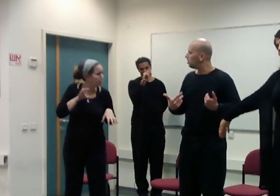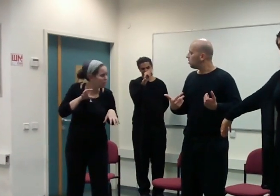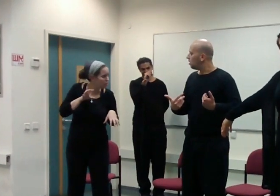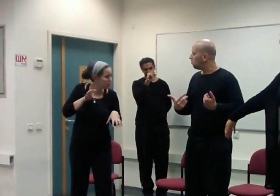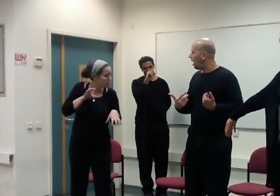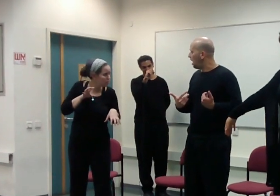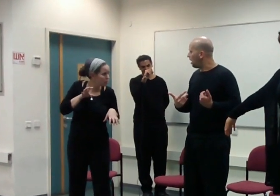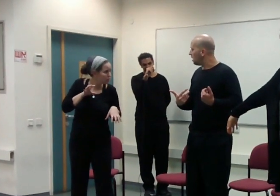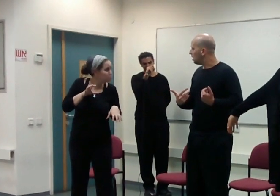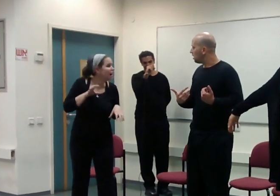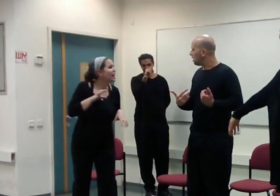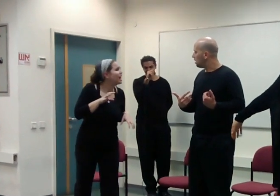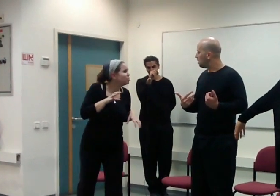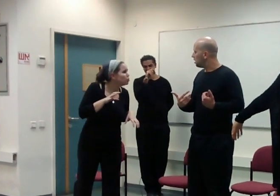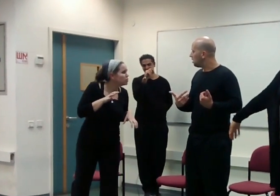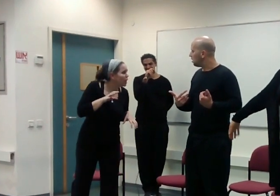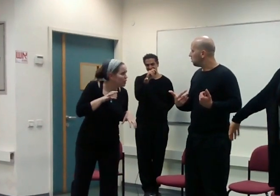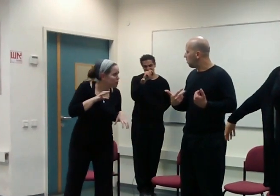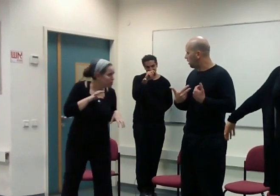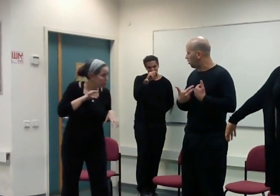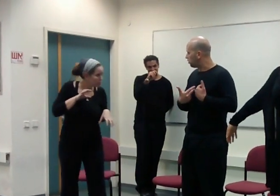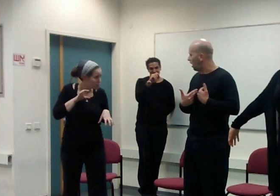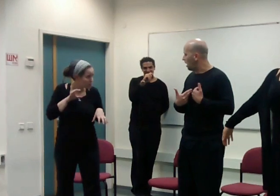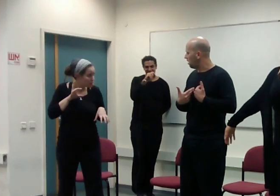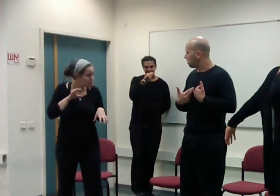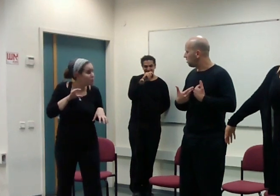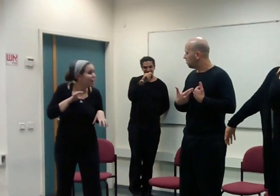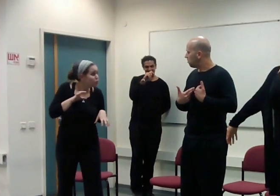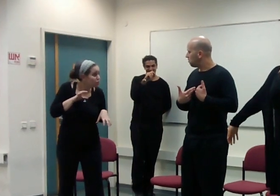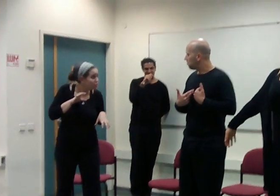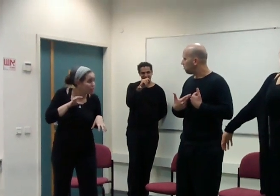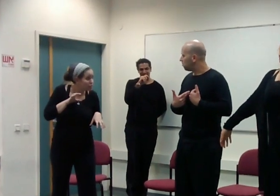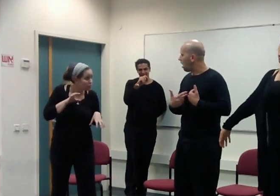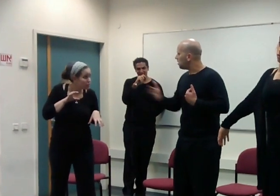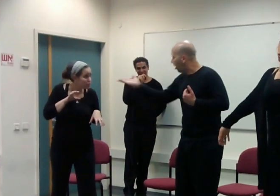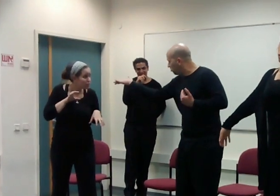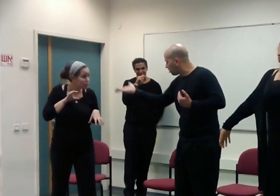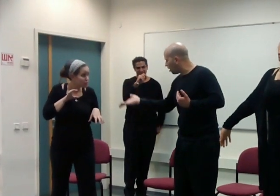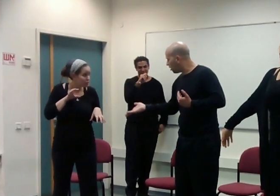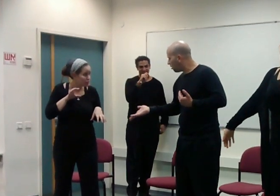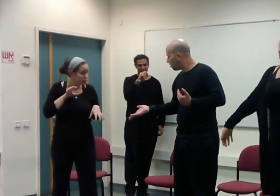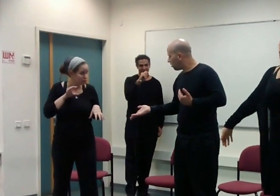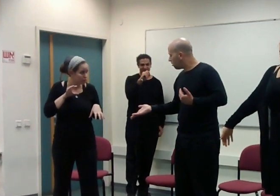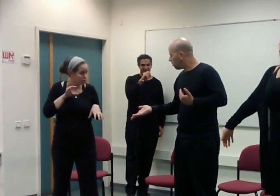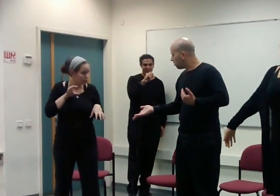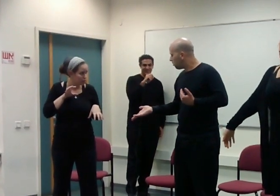מה את רוצה? מה את רוצה? מה אני רוצה? מה את רוצה? מה אתה רוצה?